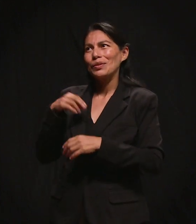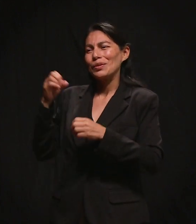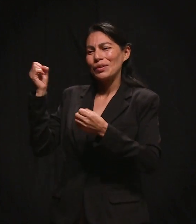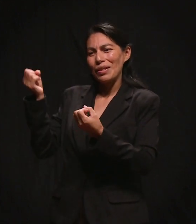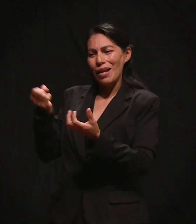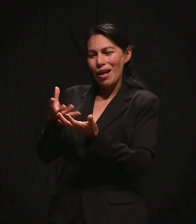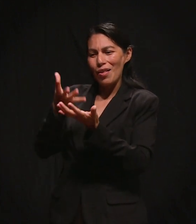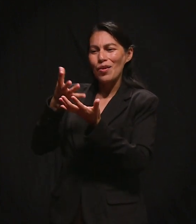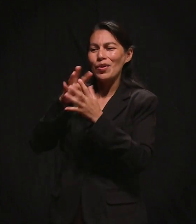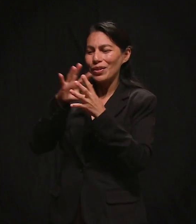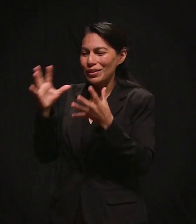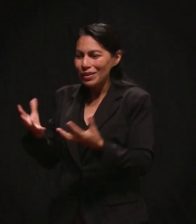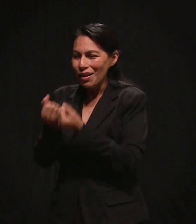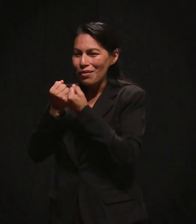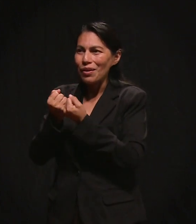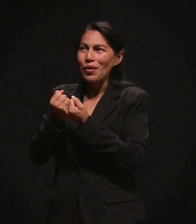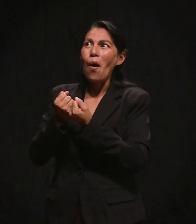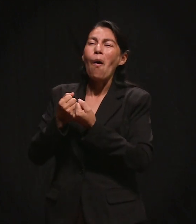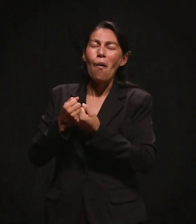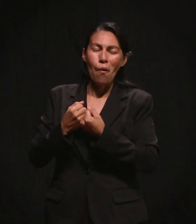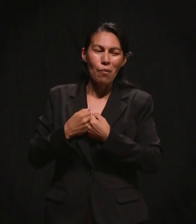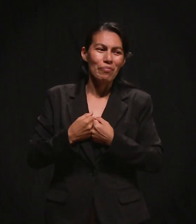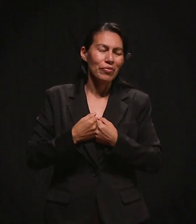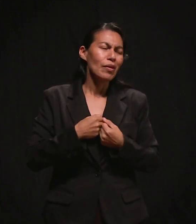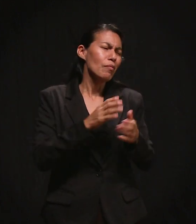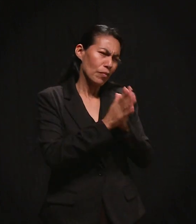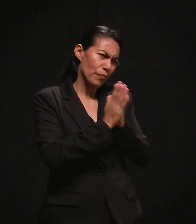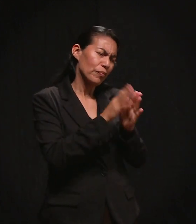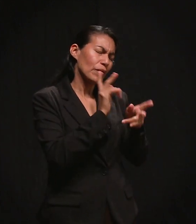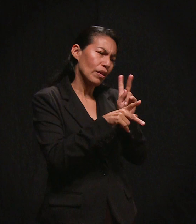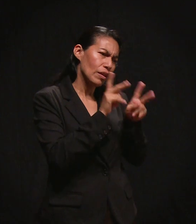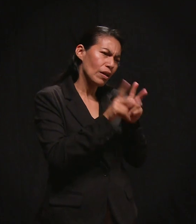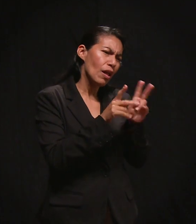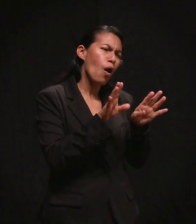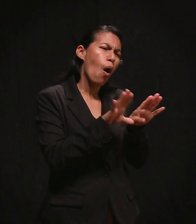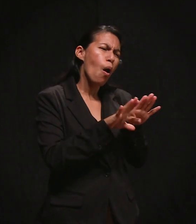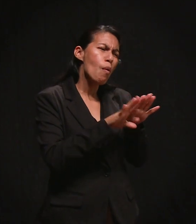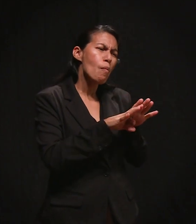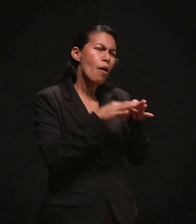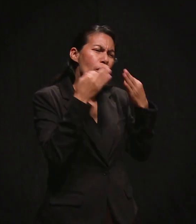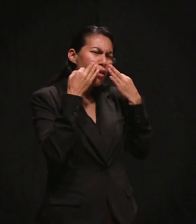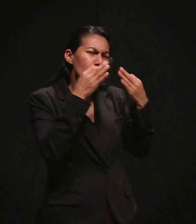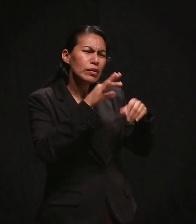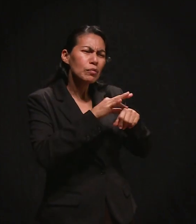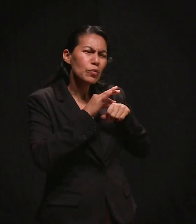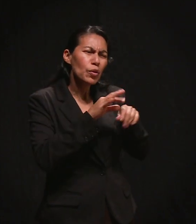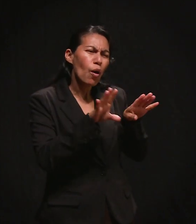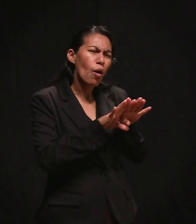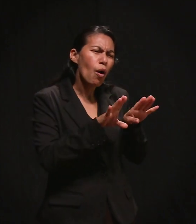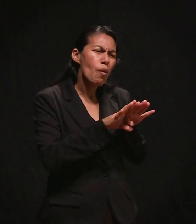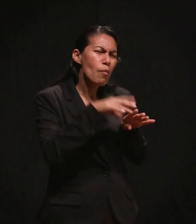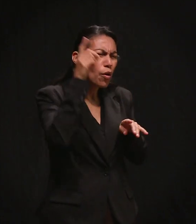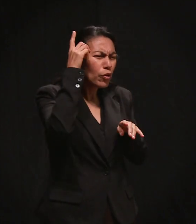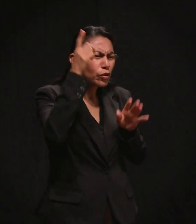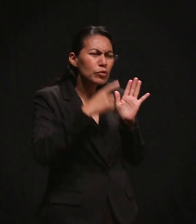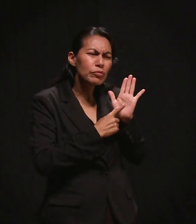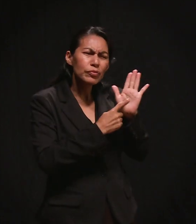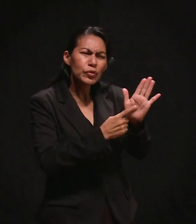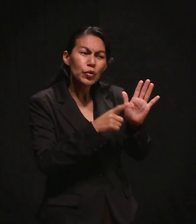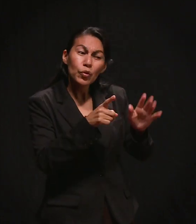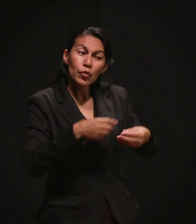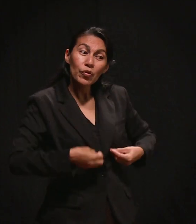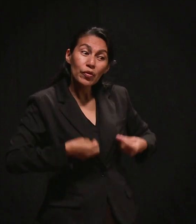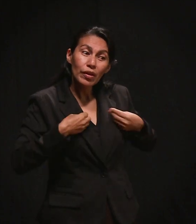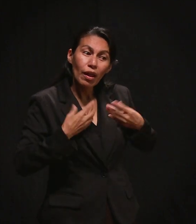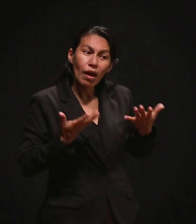tú hayas visto que Dios se manifestó en tu vida a través de la oración o en tu familia. Sí, mire, hay una